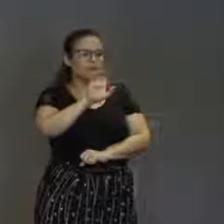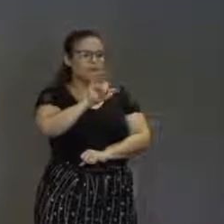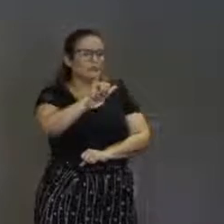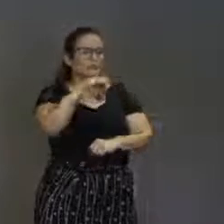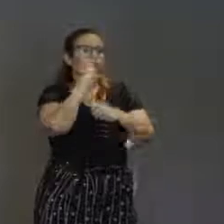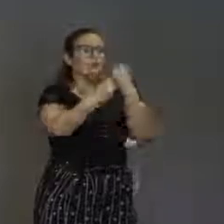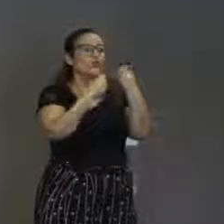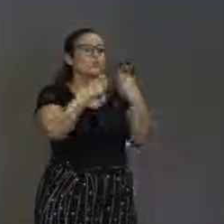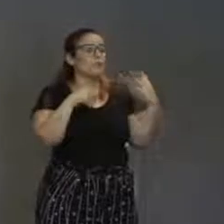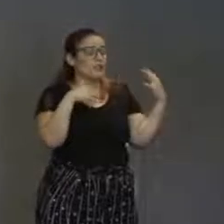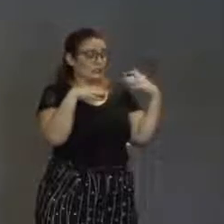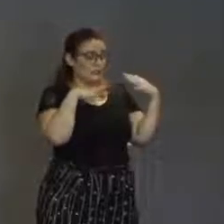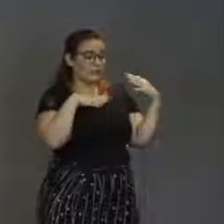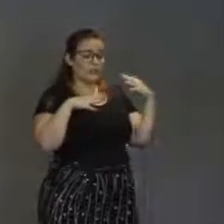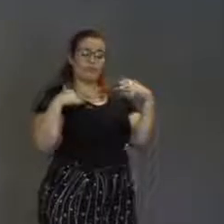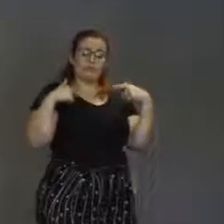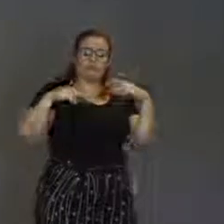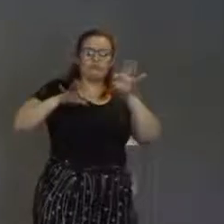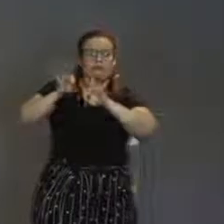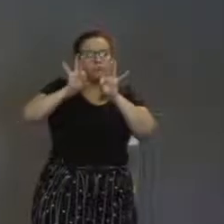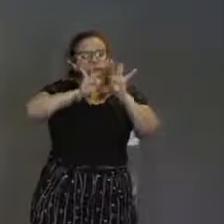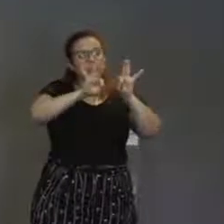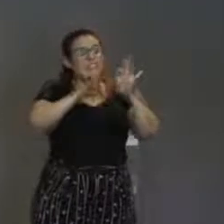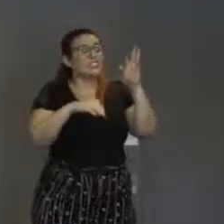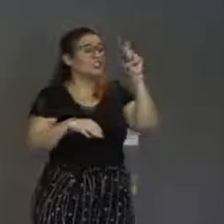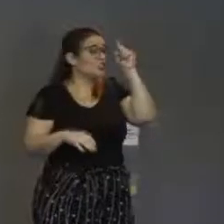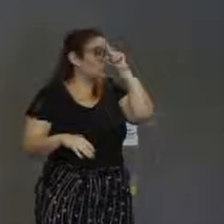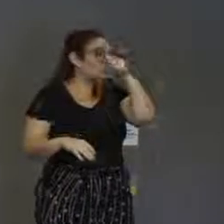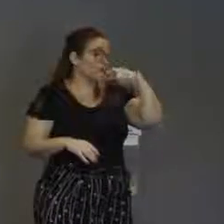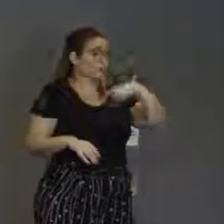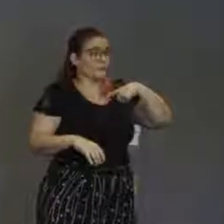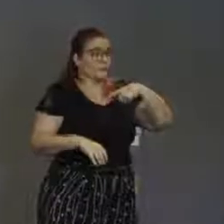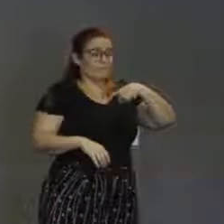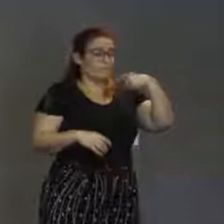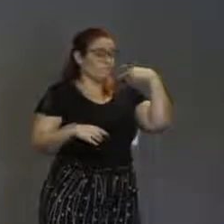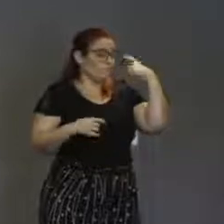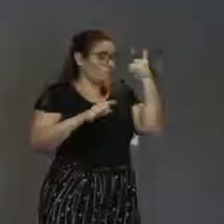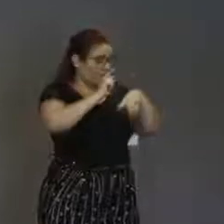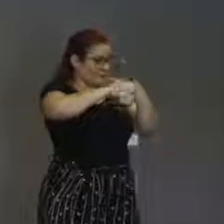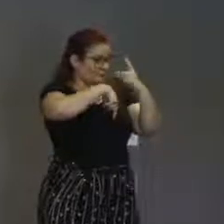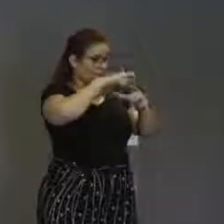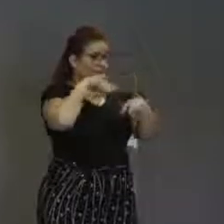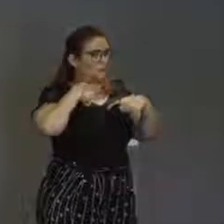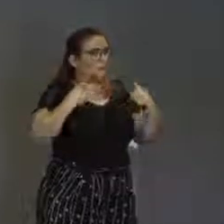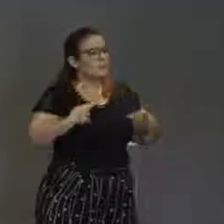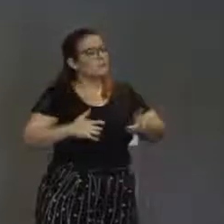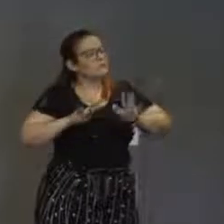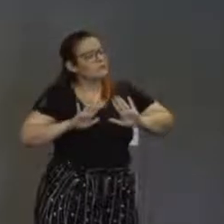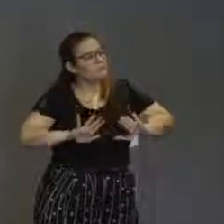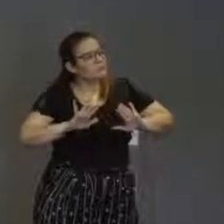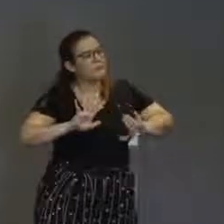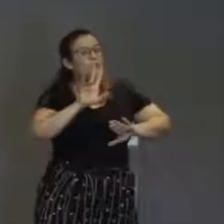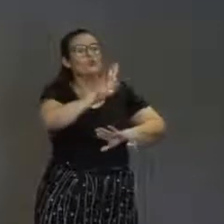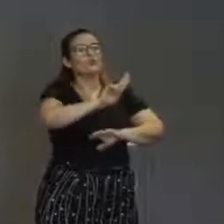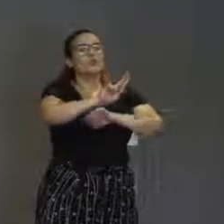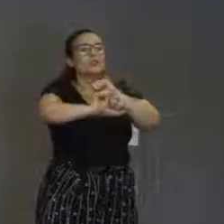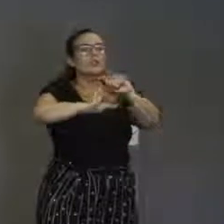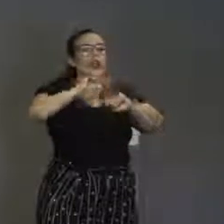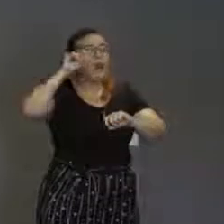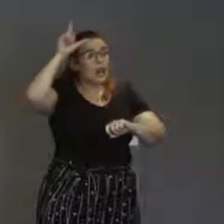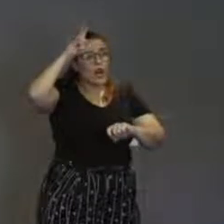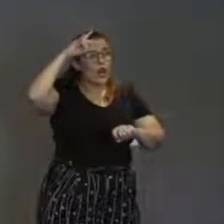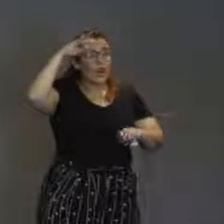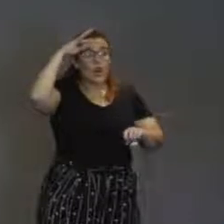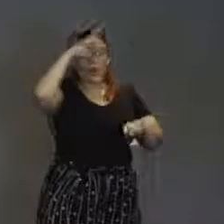cidade, deixando a cidade... É muito difícil a gente ser inovador sem dar esse tempo de relaxamento. E muito do relaxamento vem pelo lúdico, né? A gente falava disso,